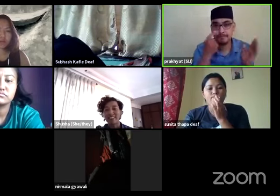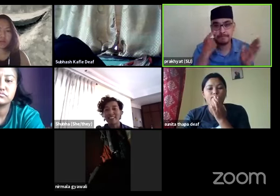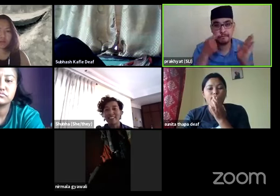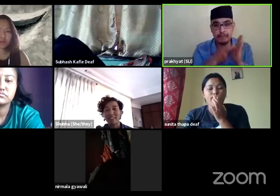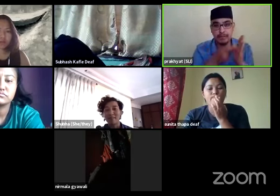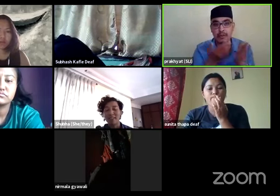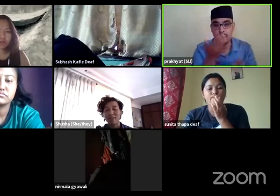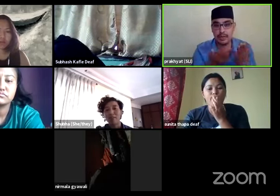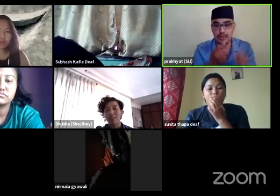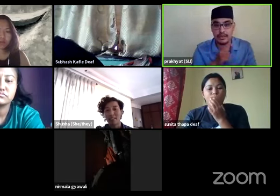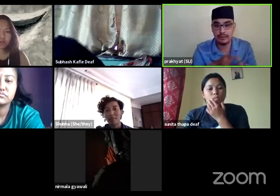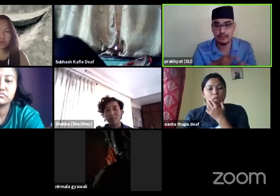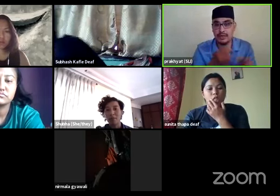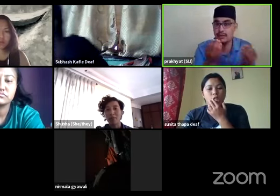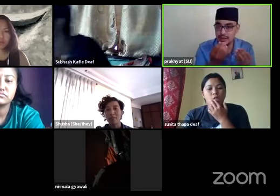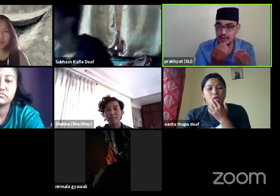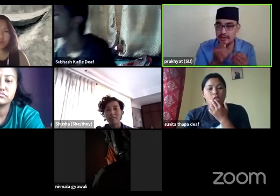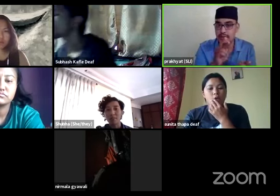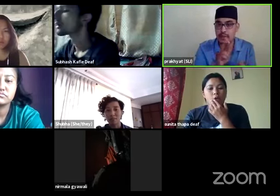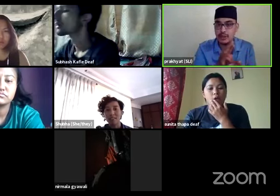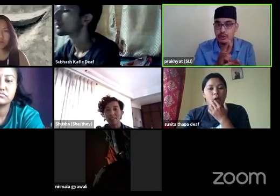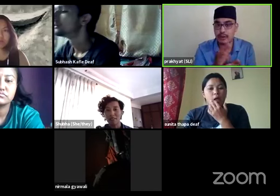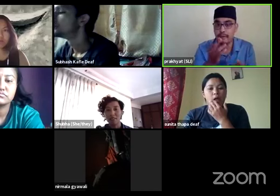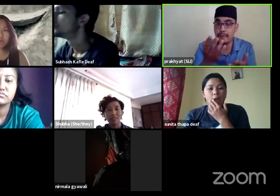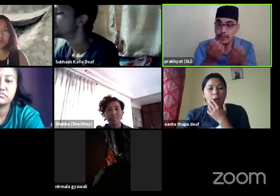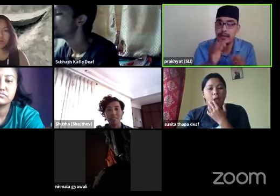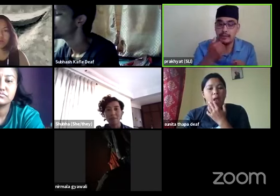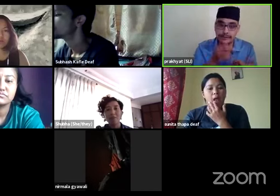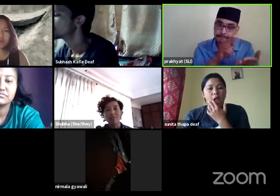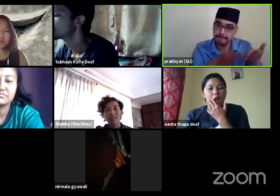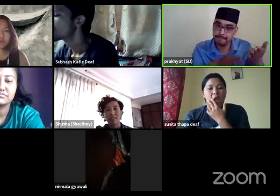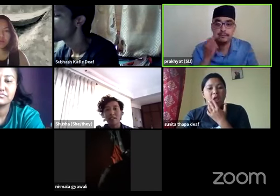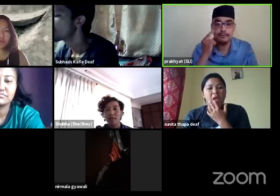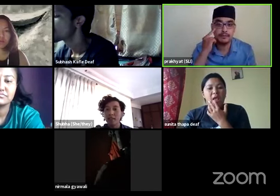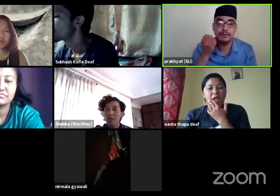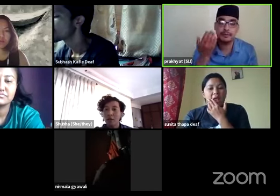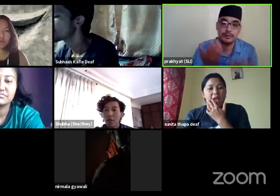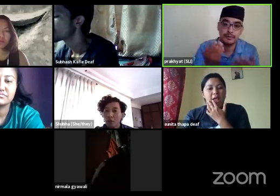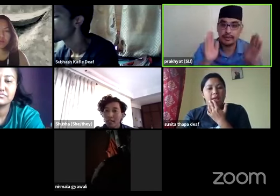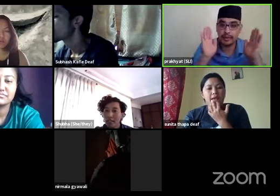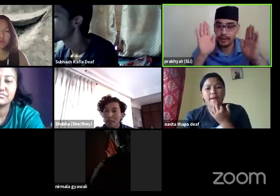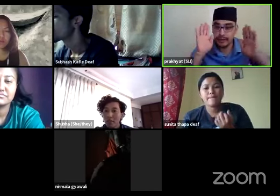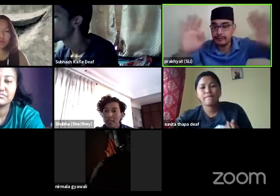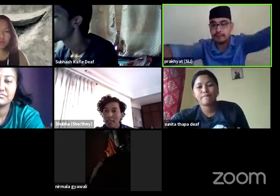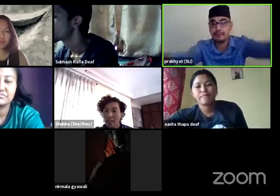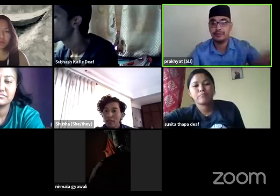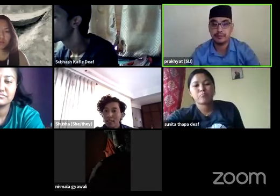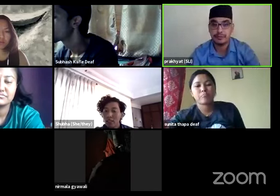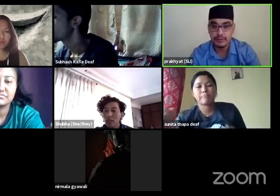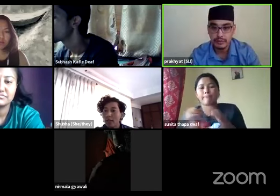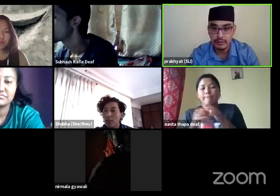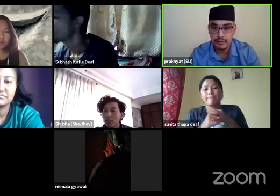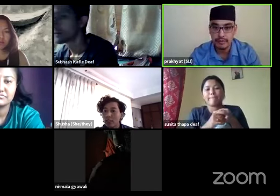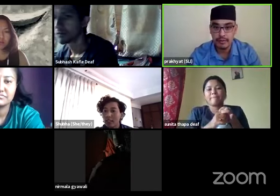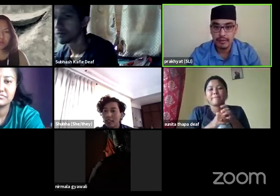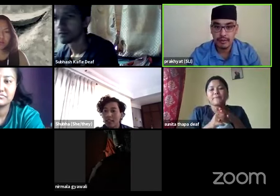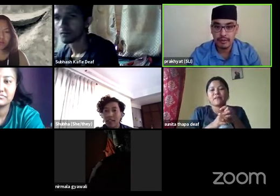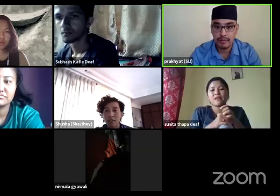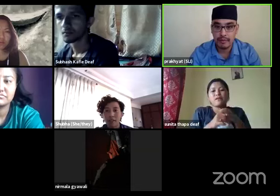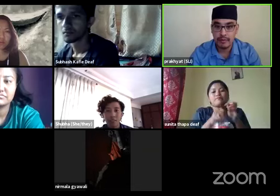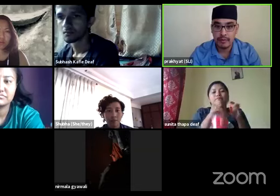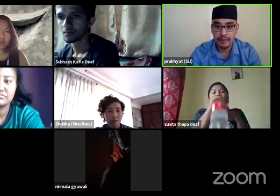सायद प्रेजेन्टेसनमा जुन तपाईँहरू रिपोर्ट पाउनु भएपछि अरू पनि देख्न पाउनुहुनेछ धन्यवाद मैले रमाजीको हात उठेको